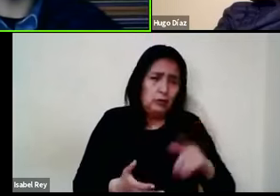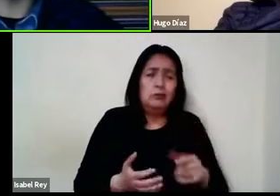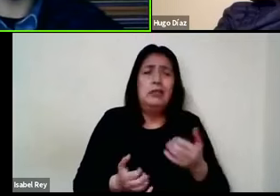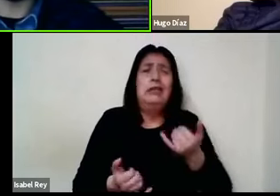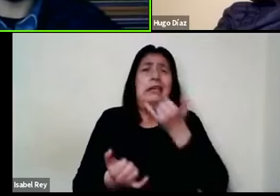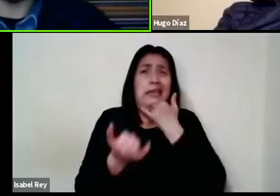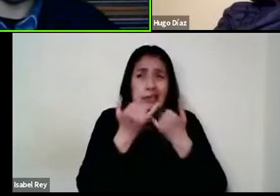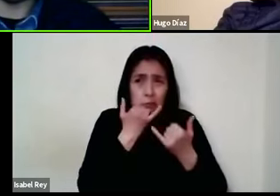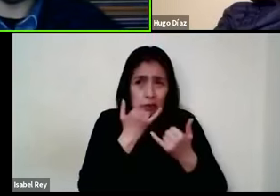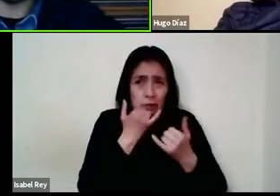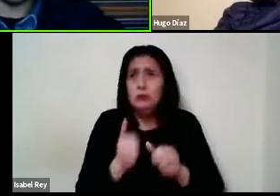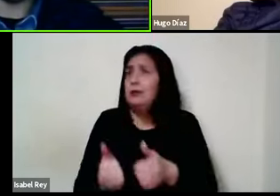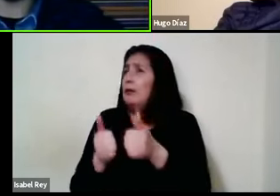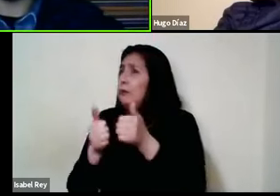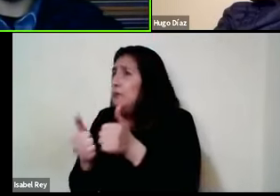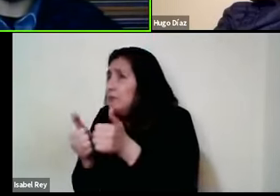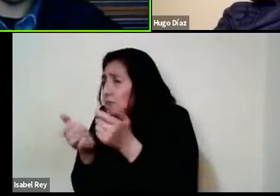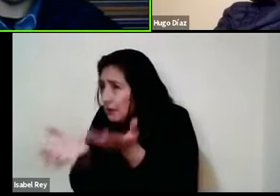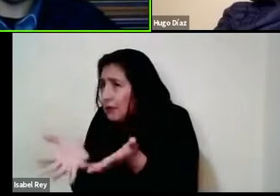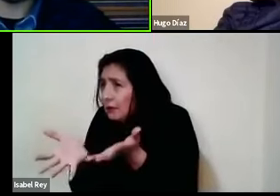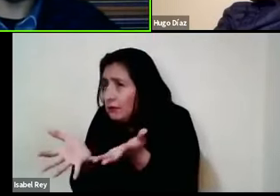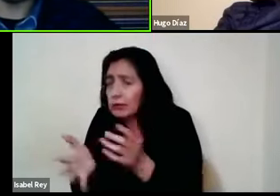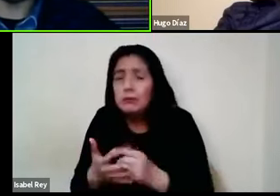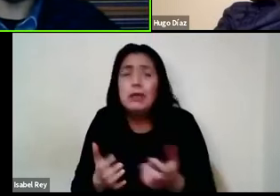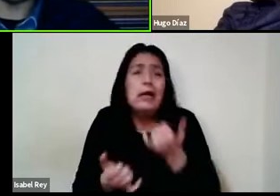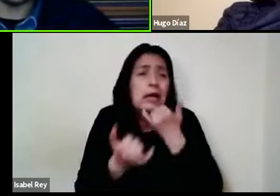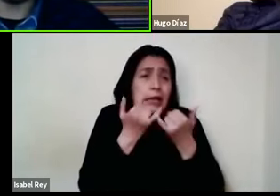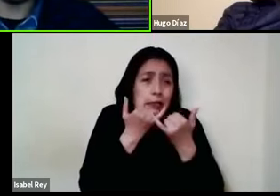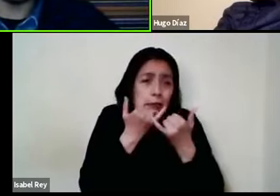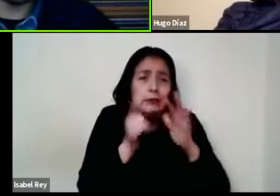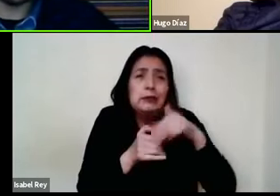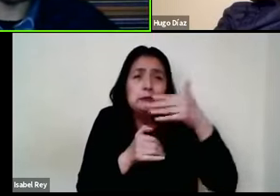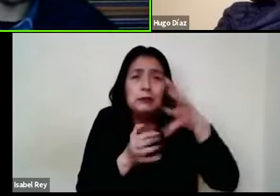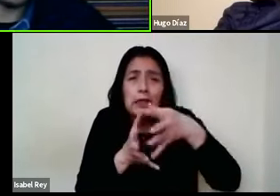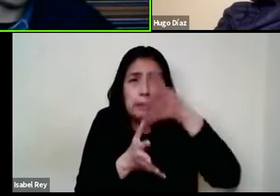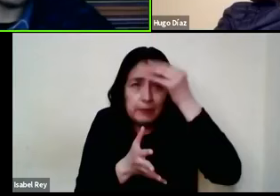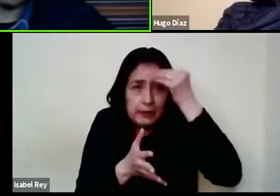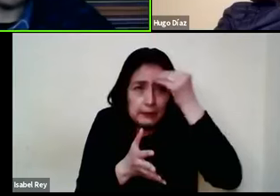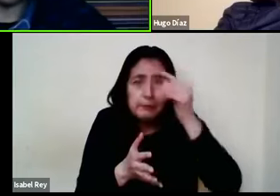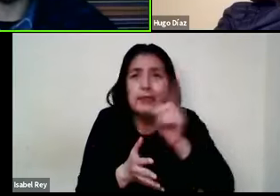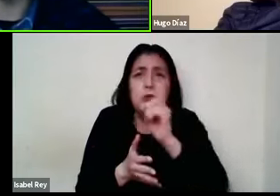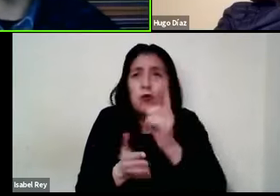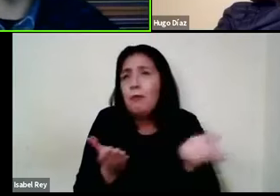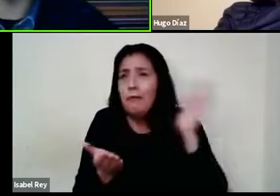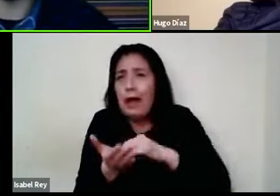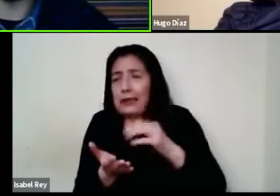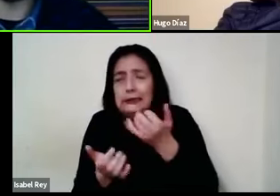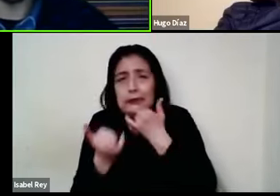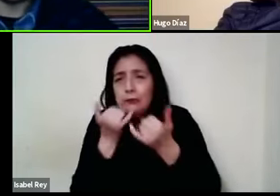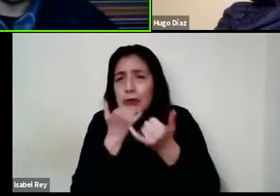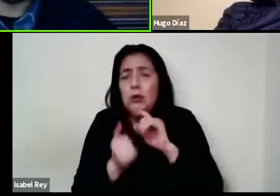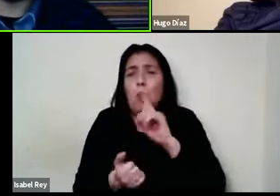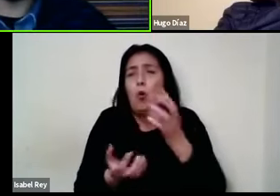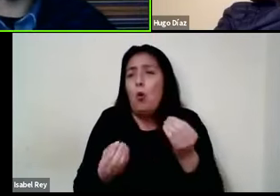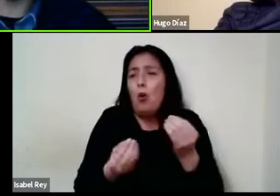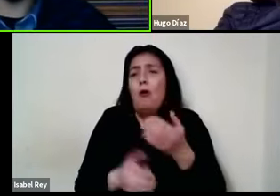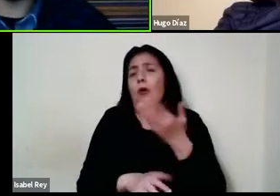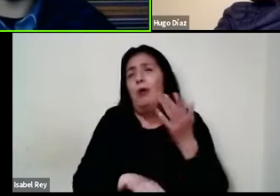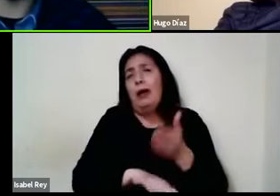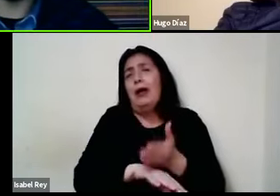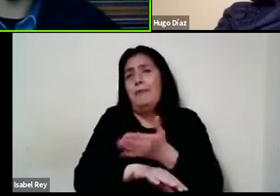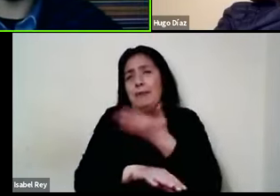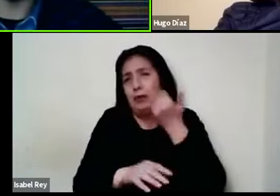es extraordinario. Errar, a través del error puedes aprender a no cometer más errores, tal vez, o a mejorar esto. Además,